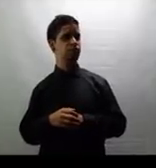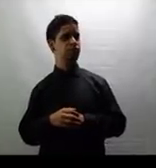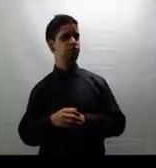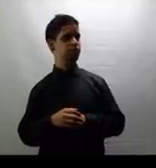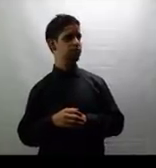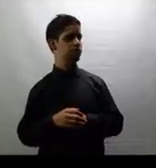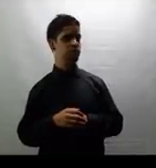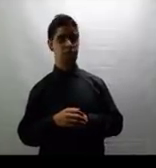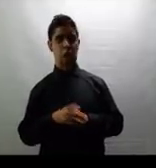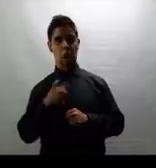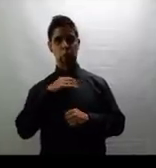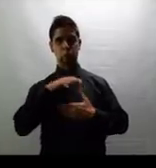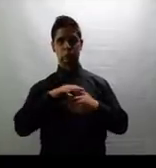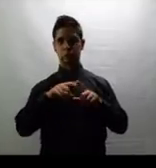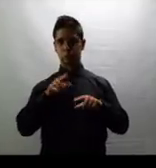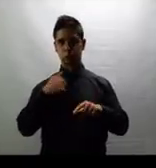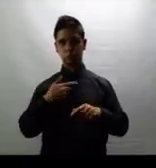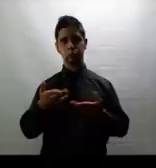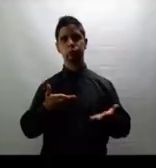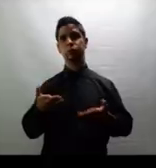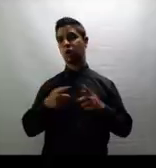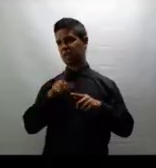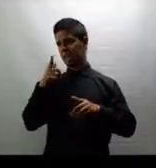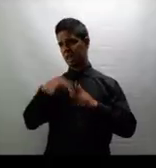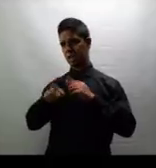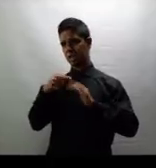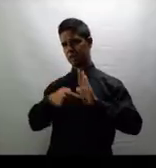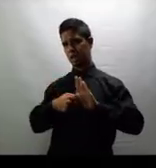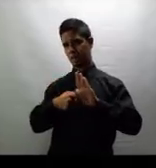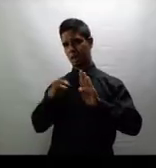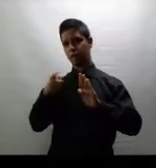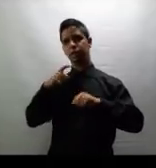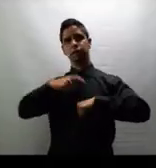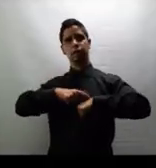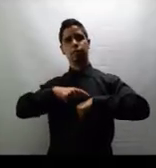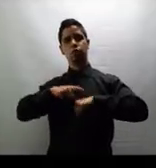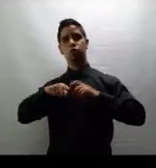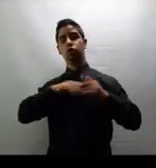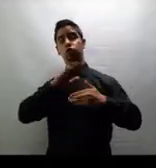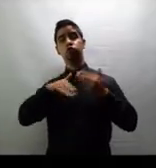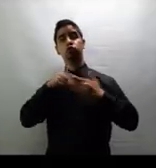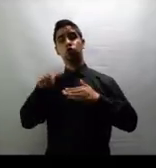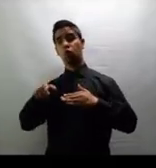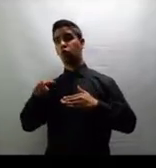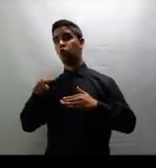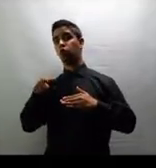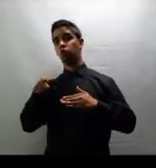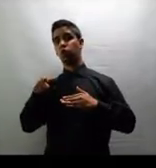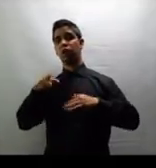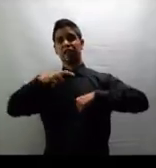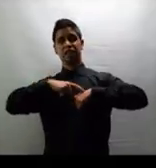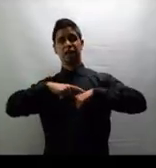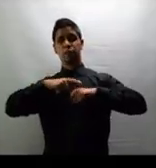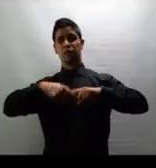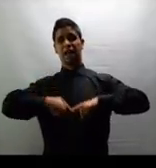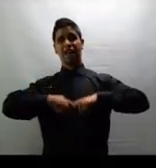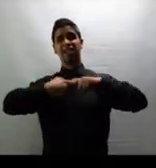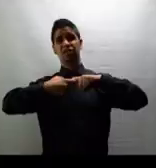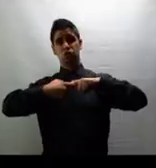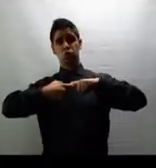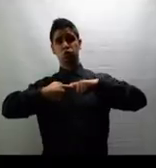qué era lo que retrataba ese disco en aquel momento se trataba todo lo que era la recesión y